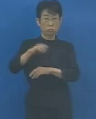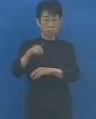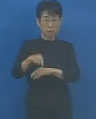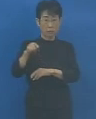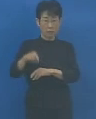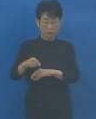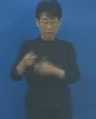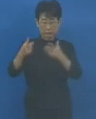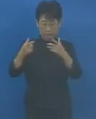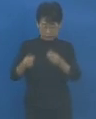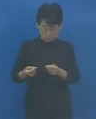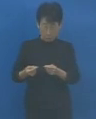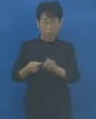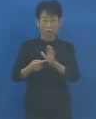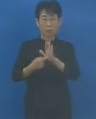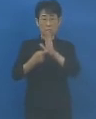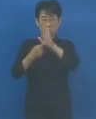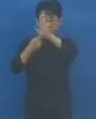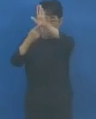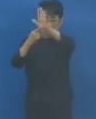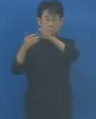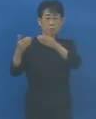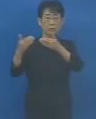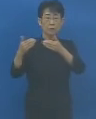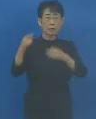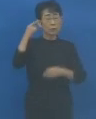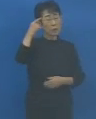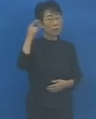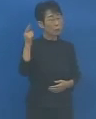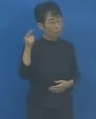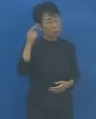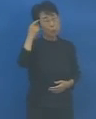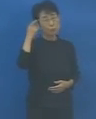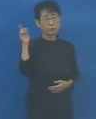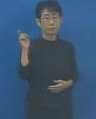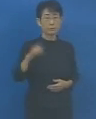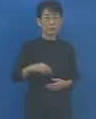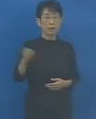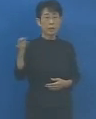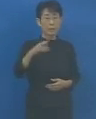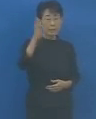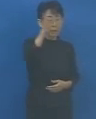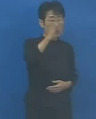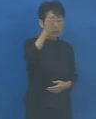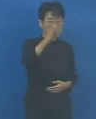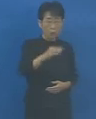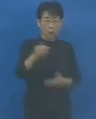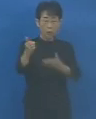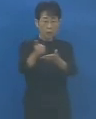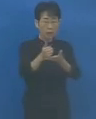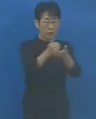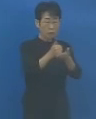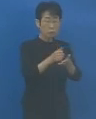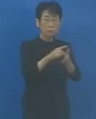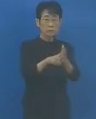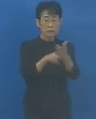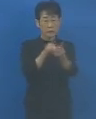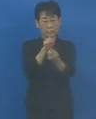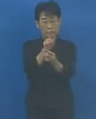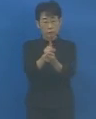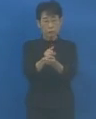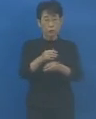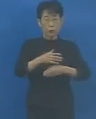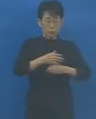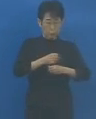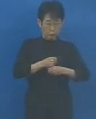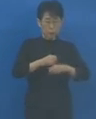というふうに思いますし、それから、観光客等の注意の呼びかけ